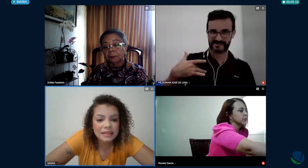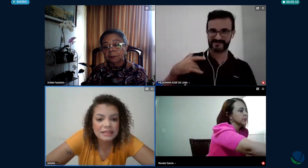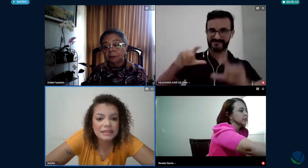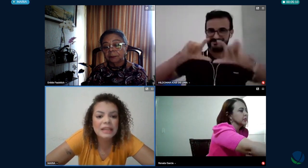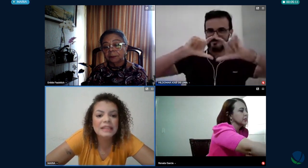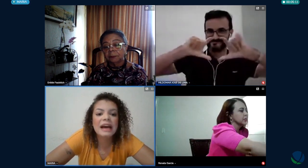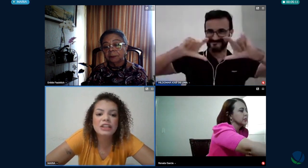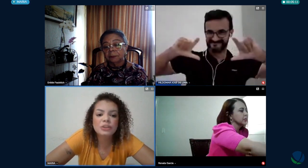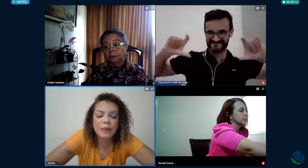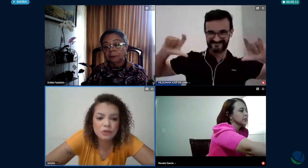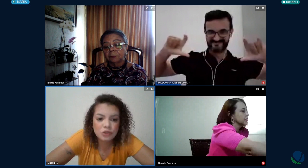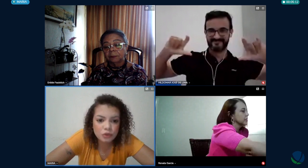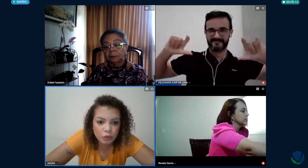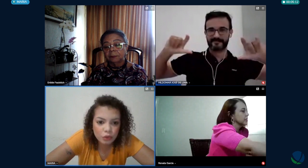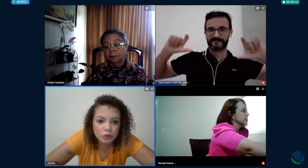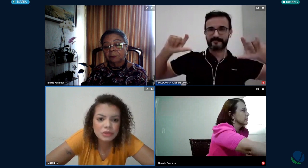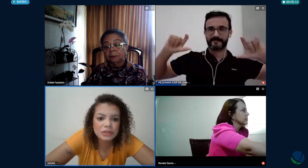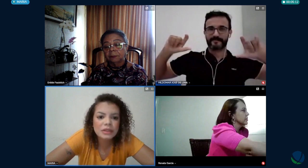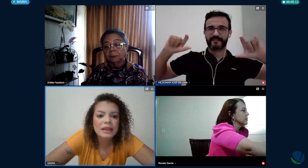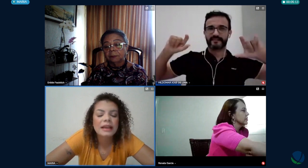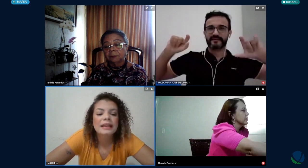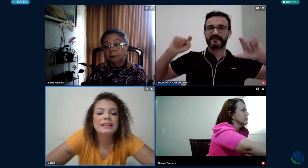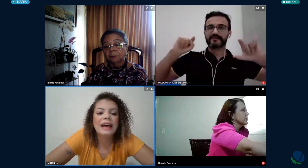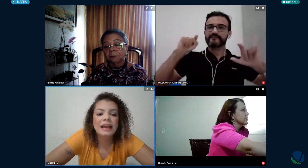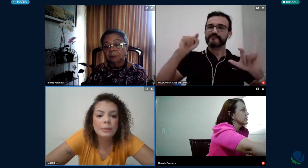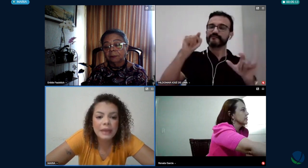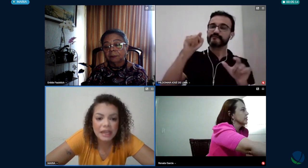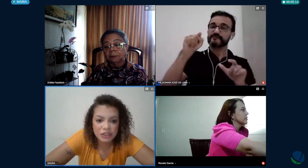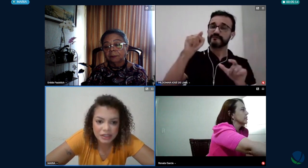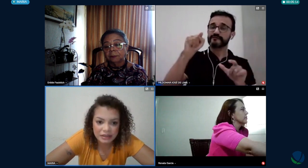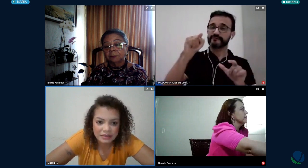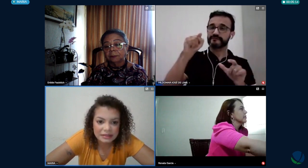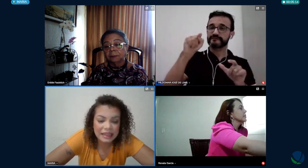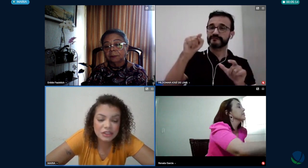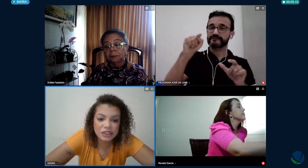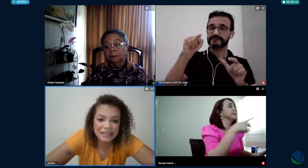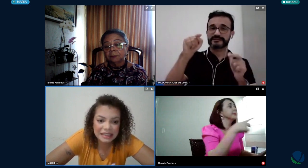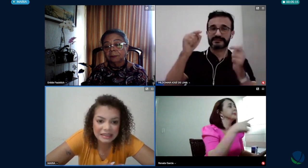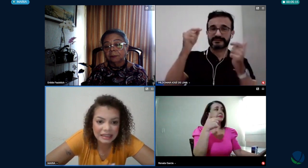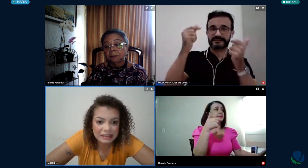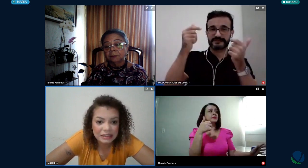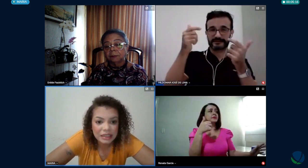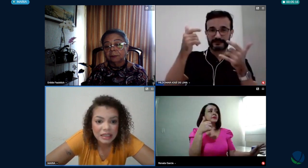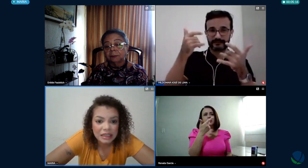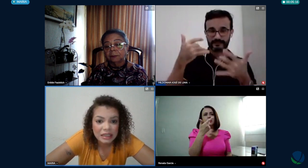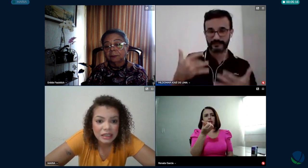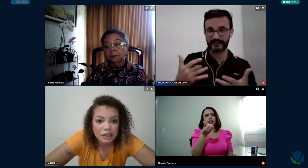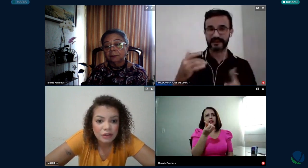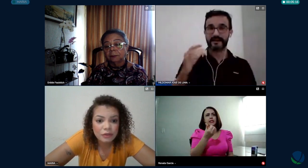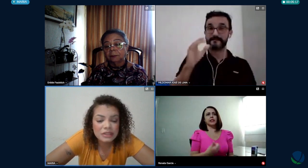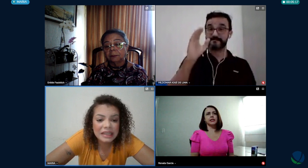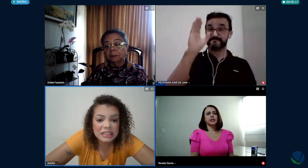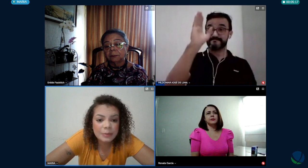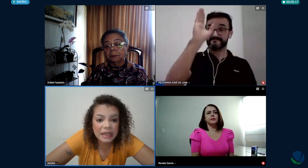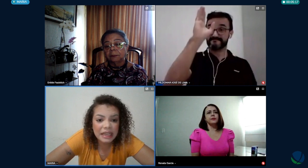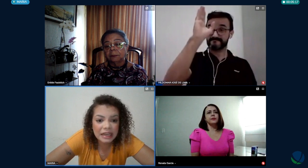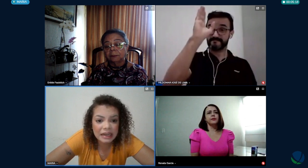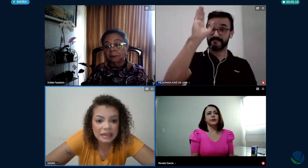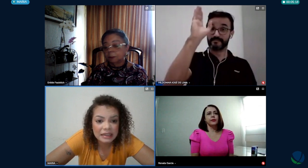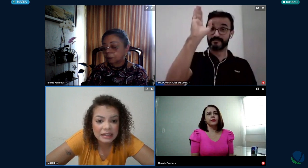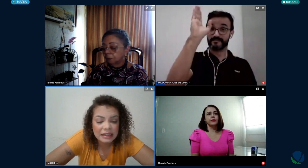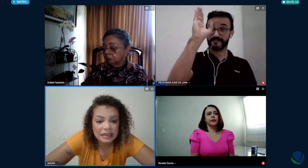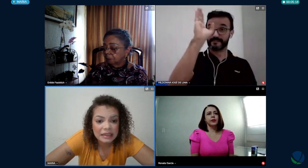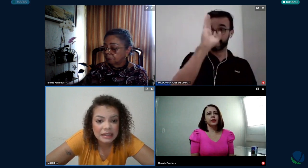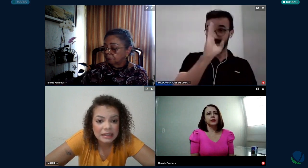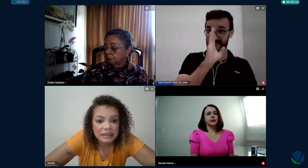1.1, acessibilidade para os surdos na área médica. Neste item, você